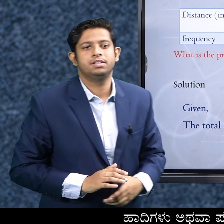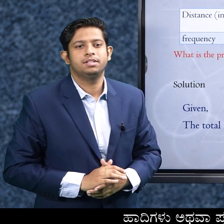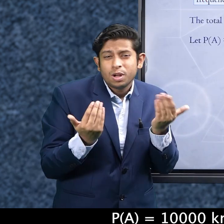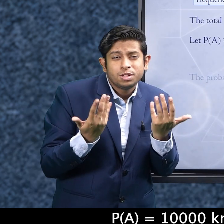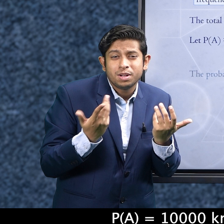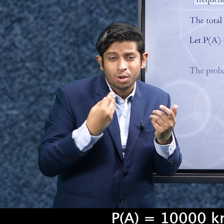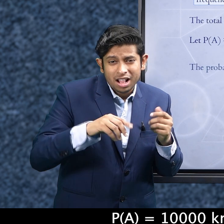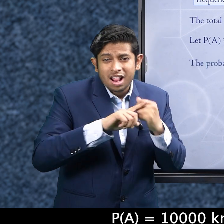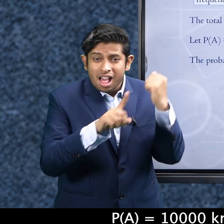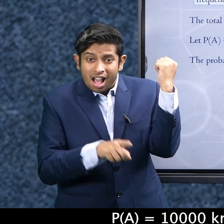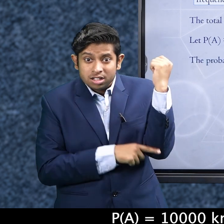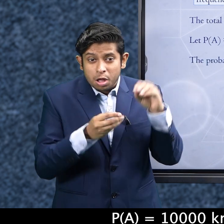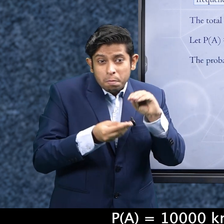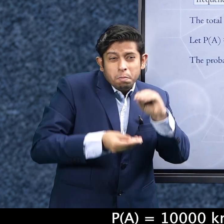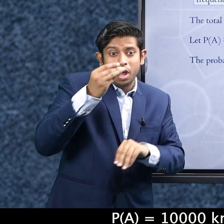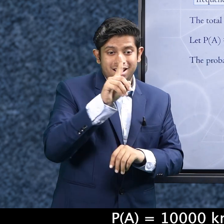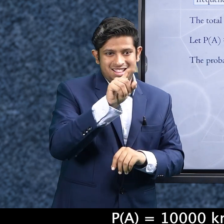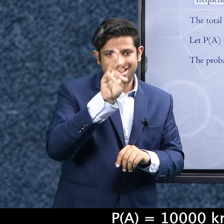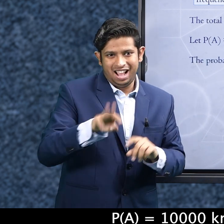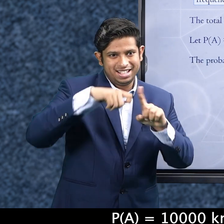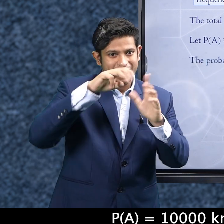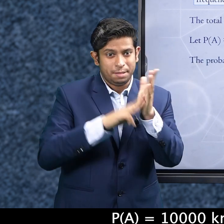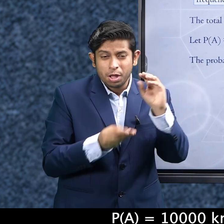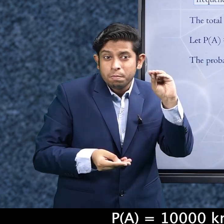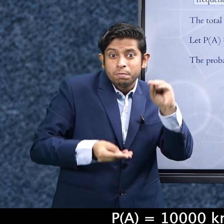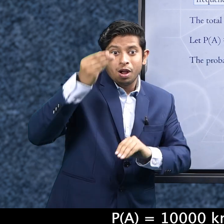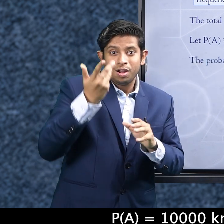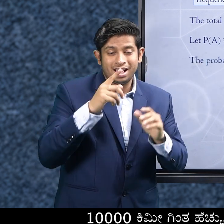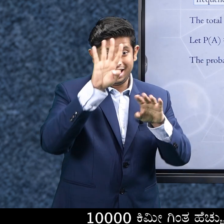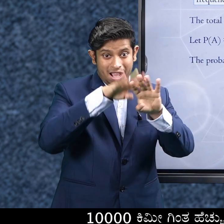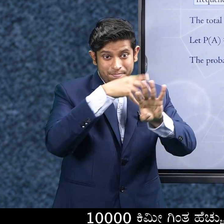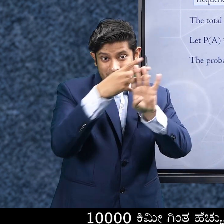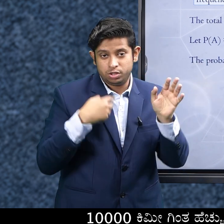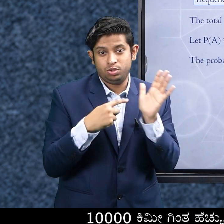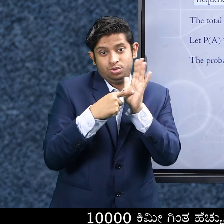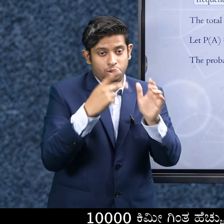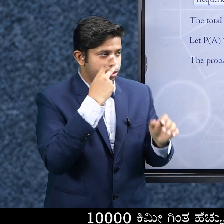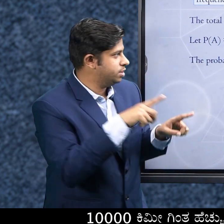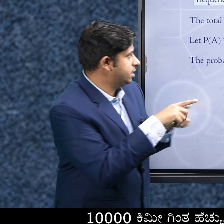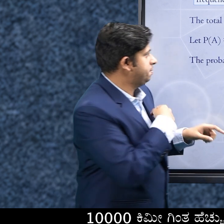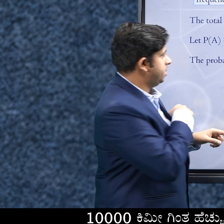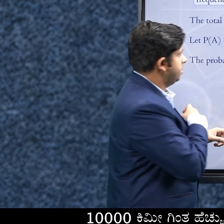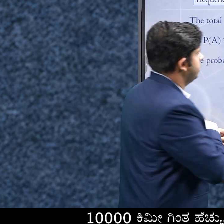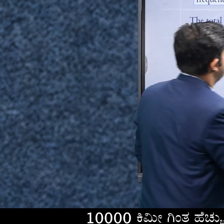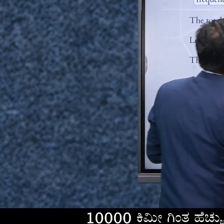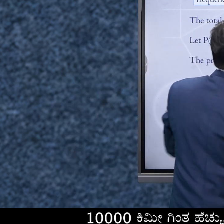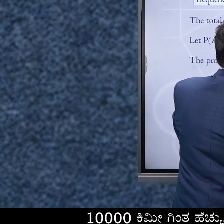ಪಿ ಆಫ್ ಎ ಇಸ್ ಈಕ್ವಲ್ ಟು 10,000 ಕಿಲೋಮೀಟರ್ಗಿಂತ ಹೆಚ್ಚು ಇರುವ ಸಂಭವನೀಯತೆ. 10,000 ಕಿಲೋಮೀಟರ್ಗಿಂತ ಹೆಚ್ಚು ಕಾಲ ಉಳಿಯುವ ಸಂಭವನೀಯತೆ